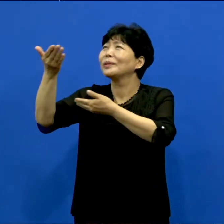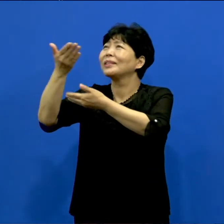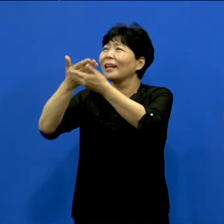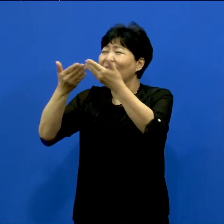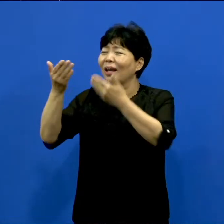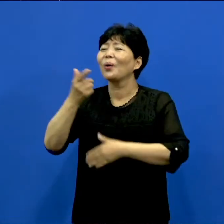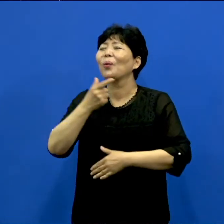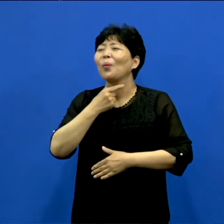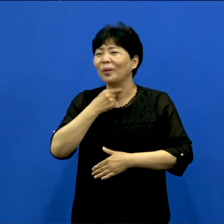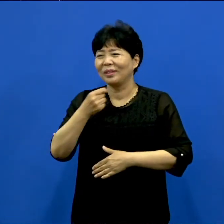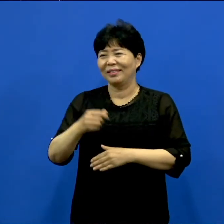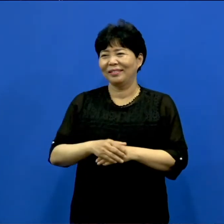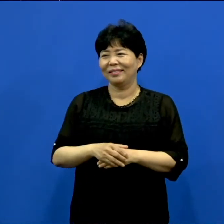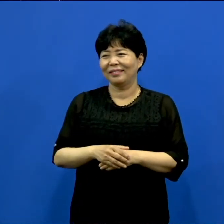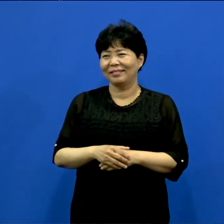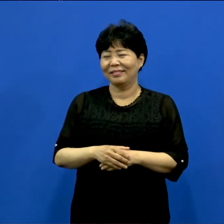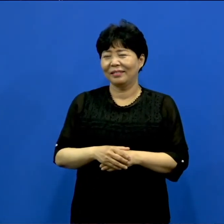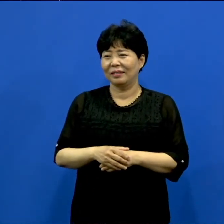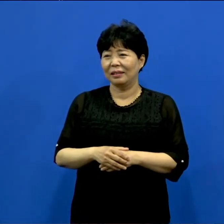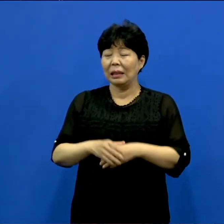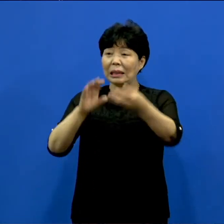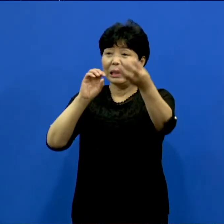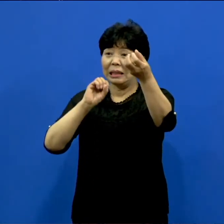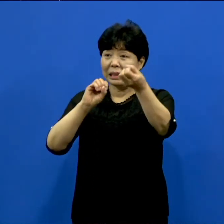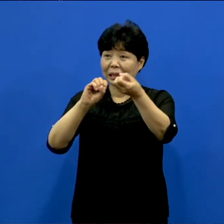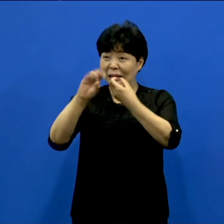응답만 하면 안 돌아오니까.